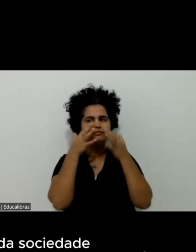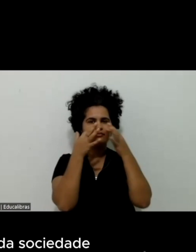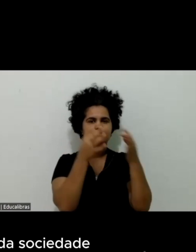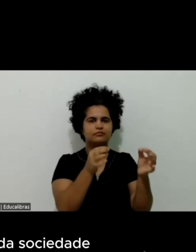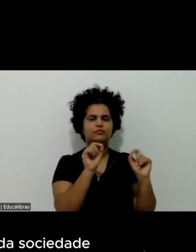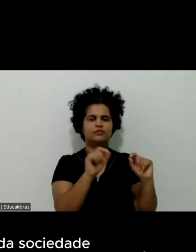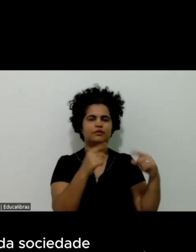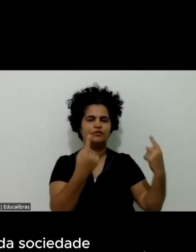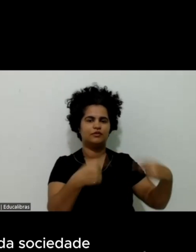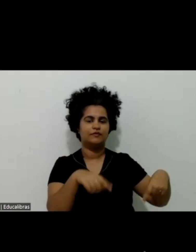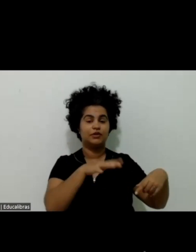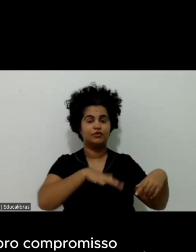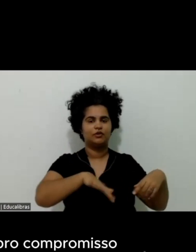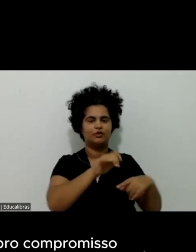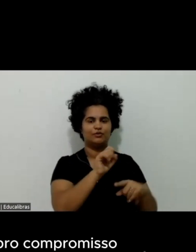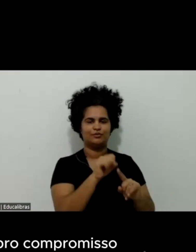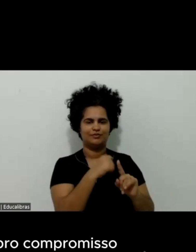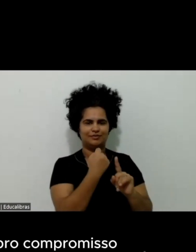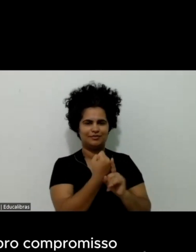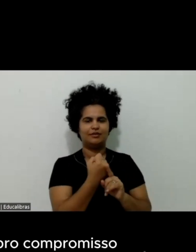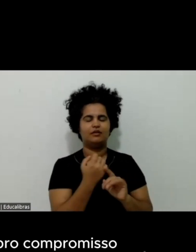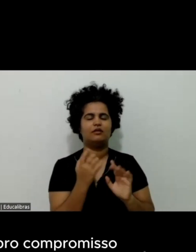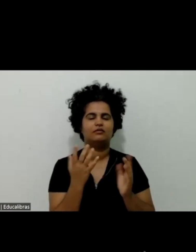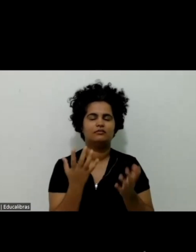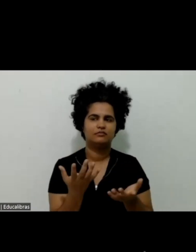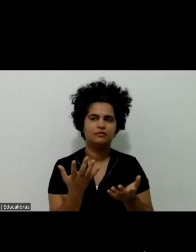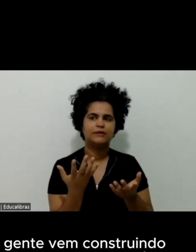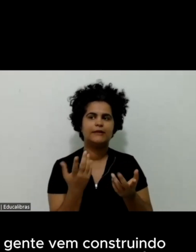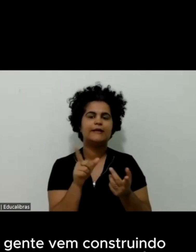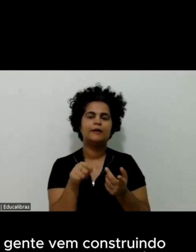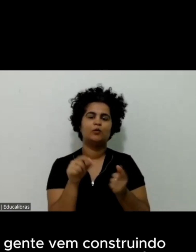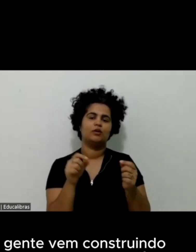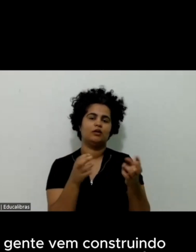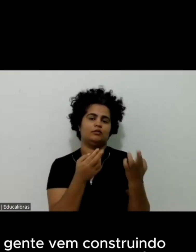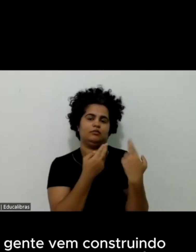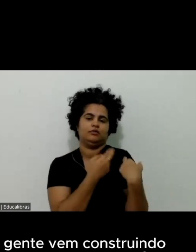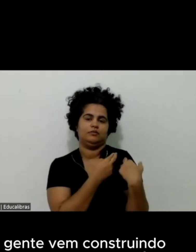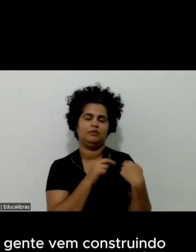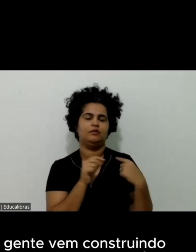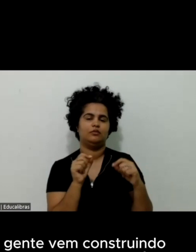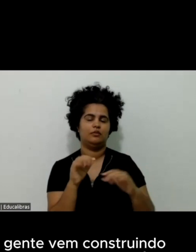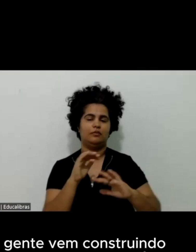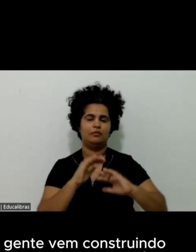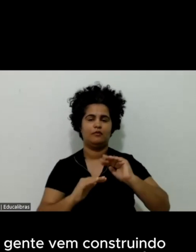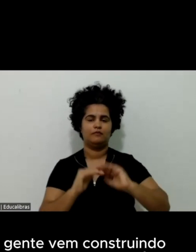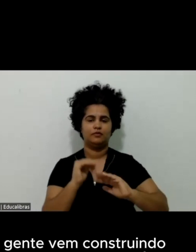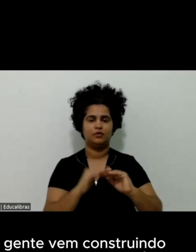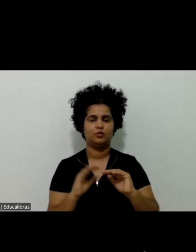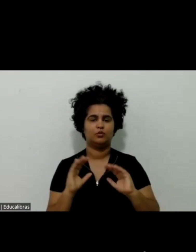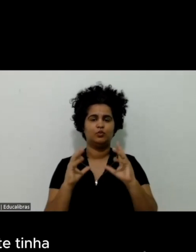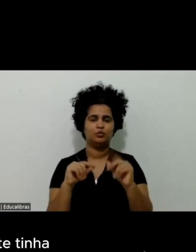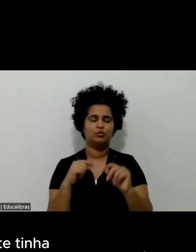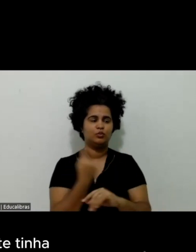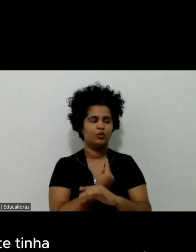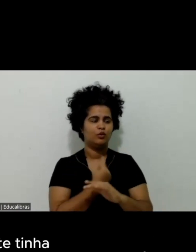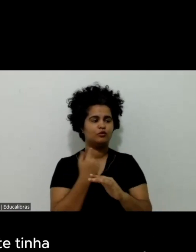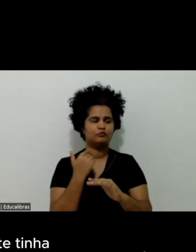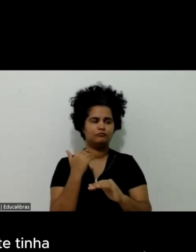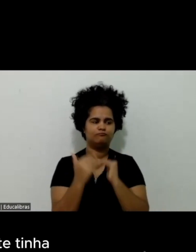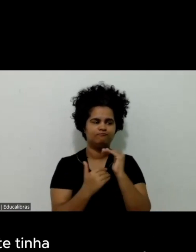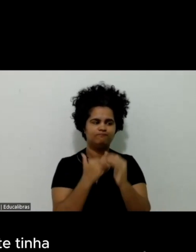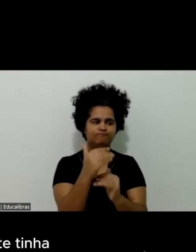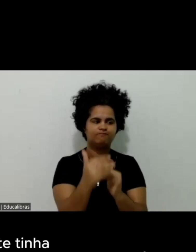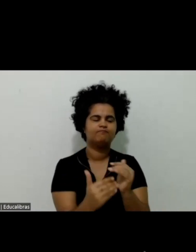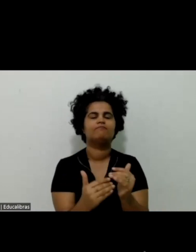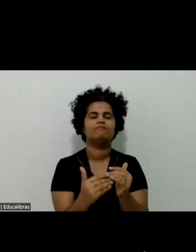desafios mais gerais da sociedade, mas chamando a atenção para o compromisso dessa profissão e de tudo que a gente vem construindo. Né, se antes